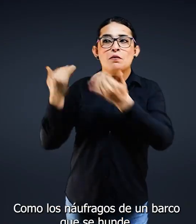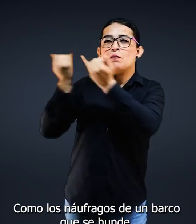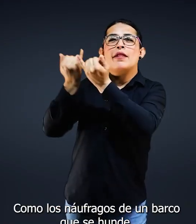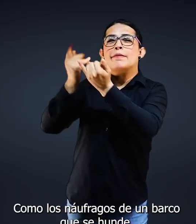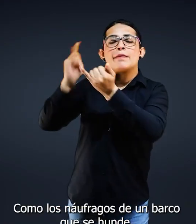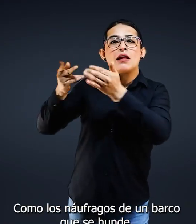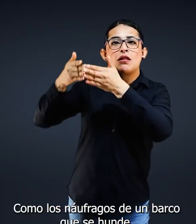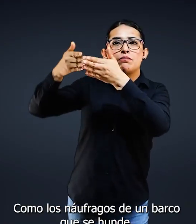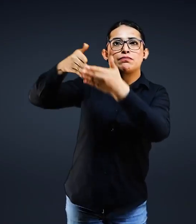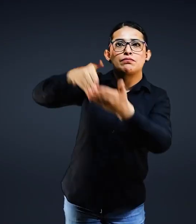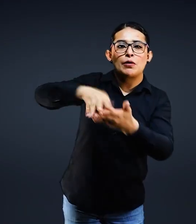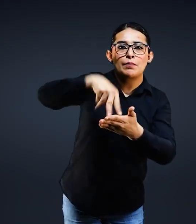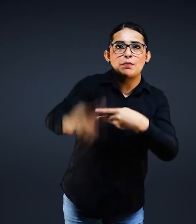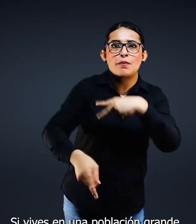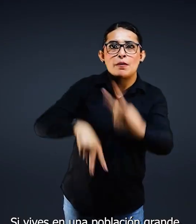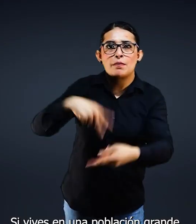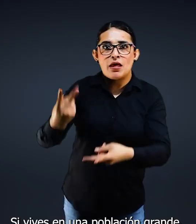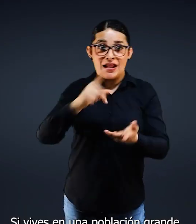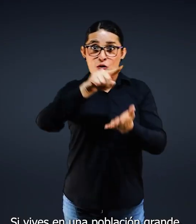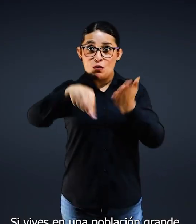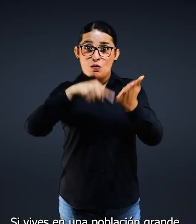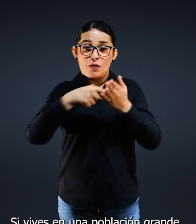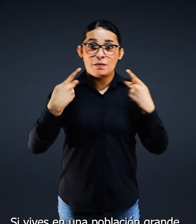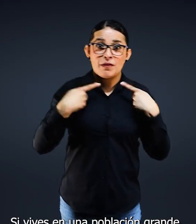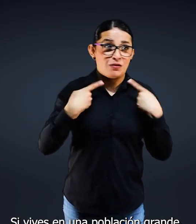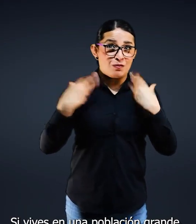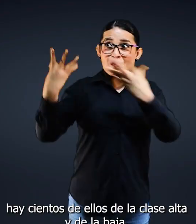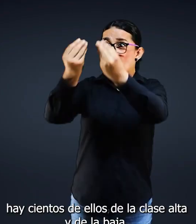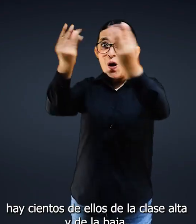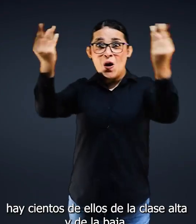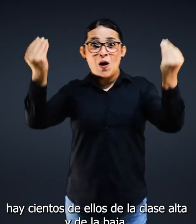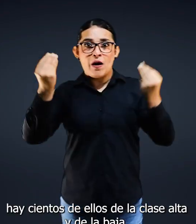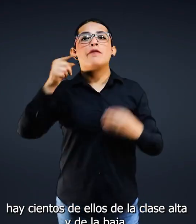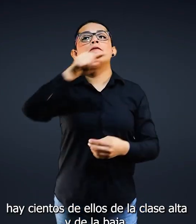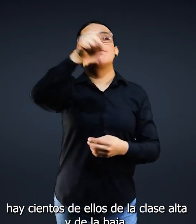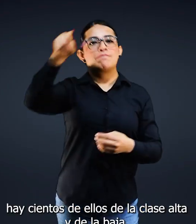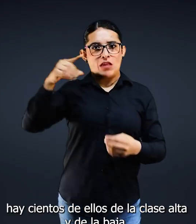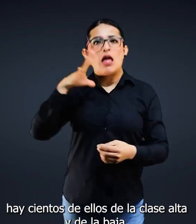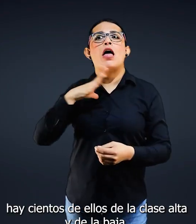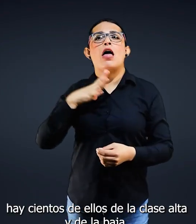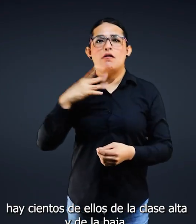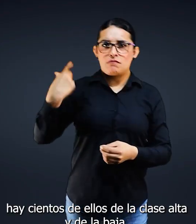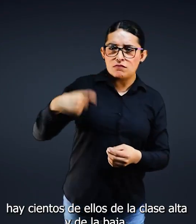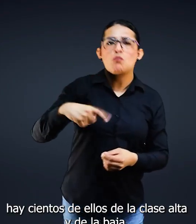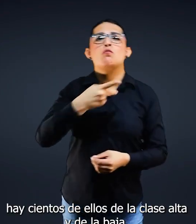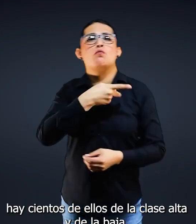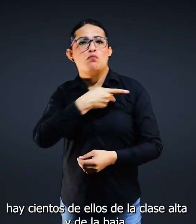que se hunde. Si vives en una población grande, hay cientos de ellos, de la clase alta y de la